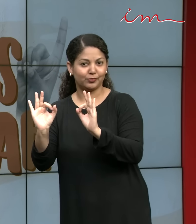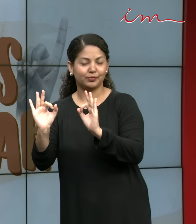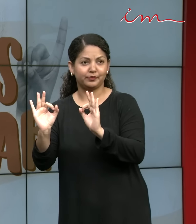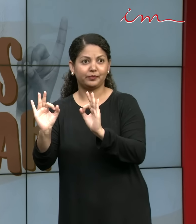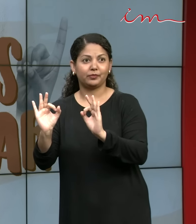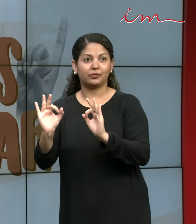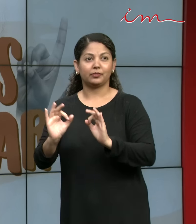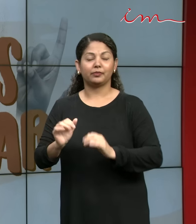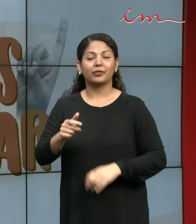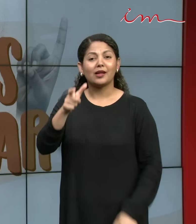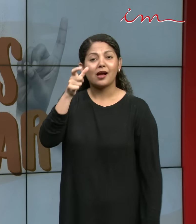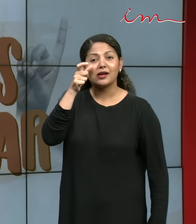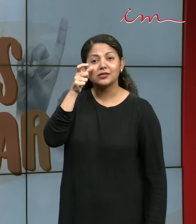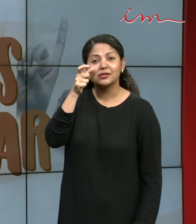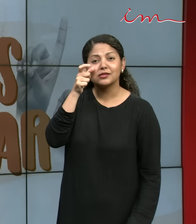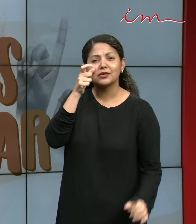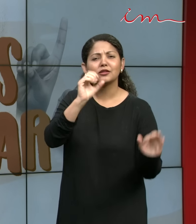assistindo.